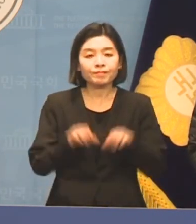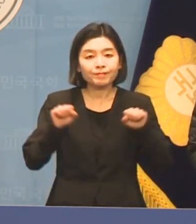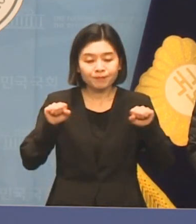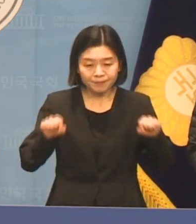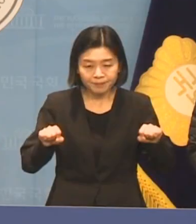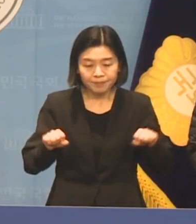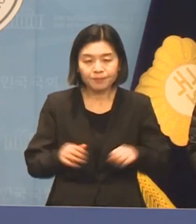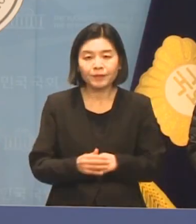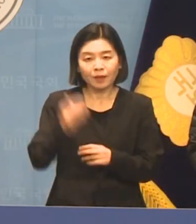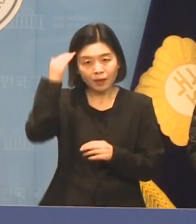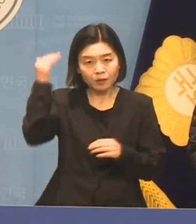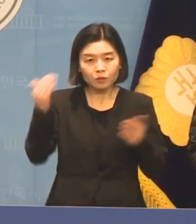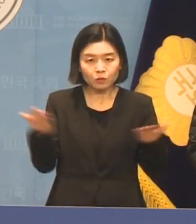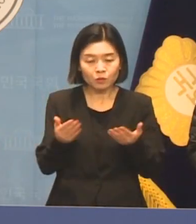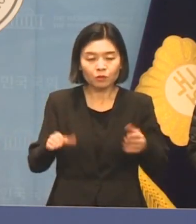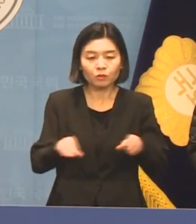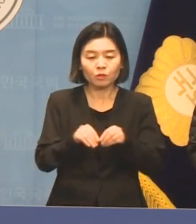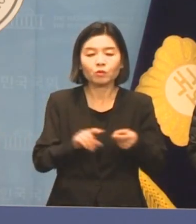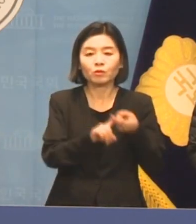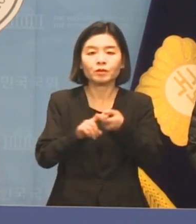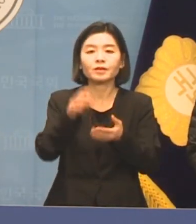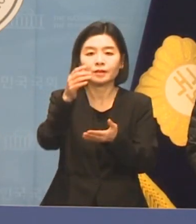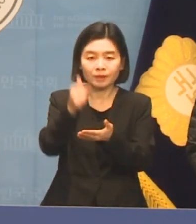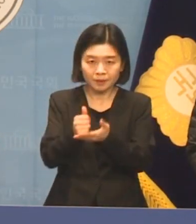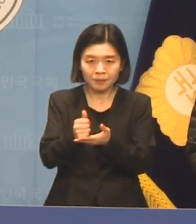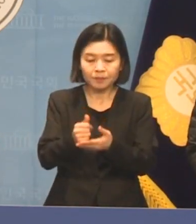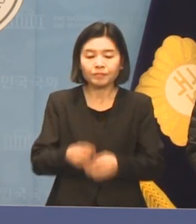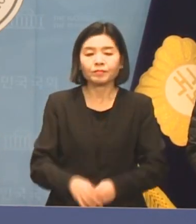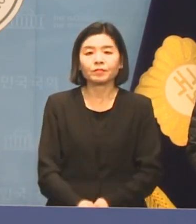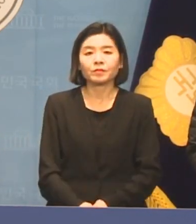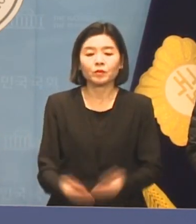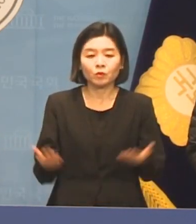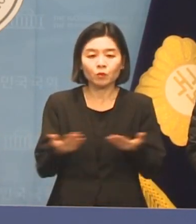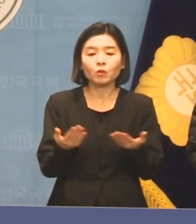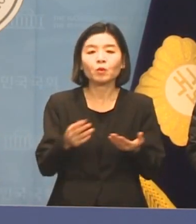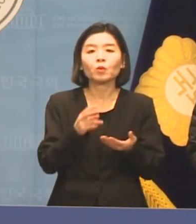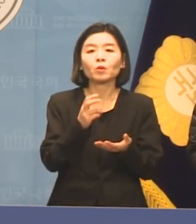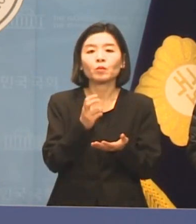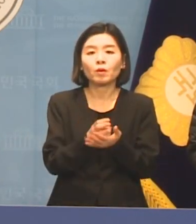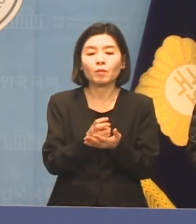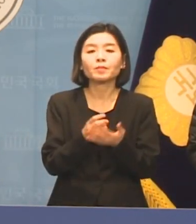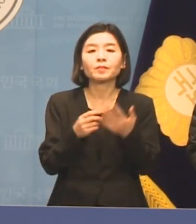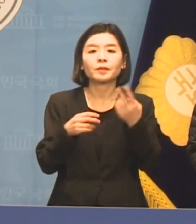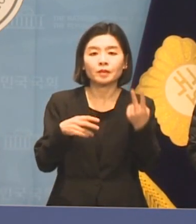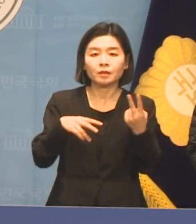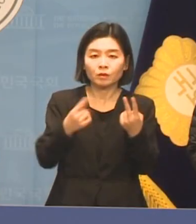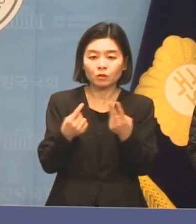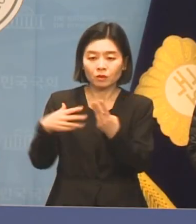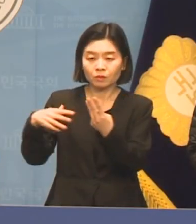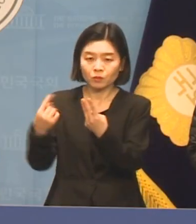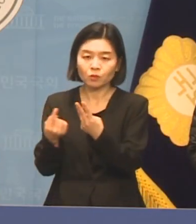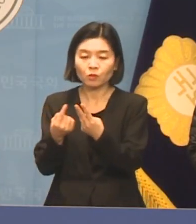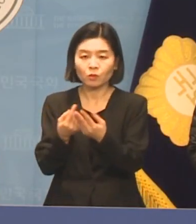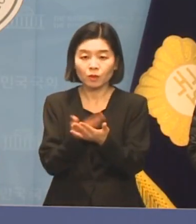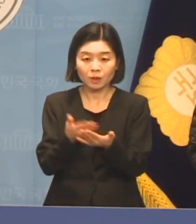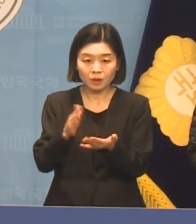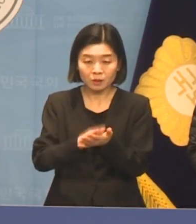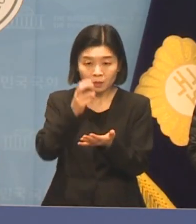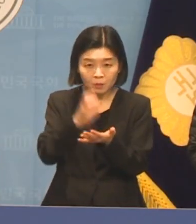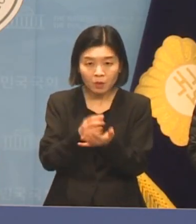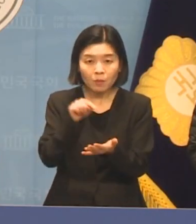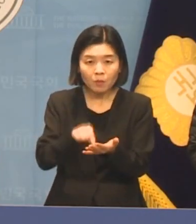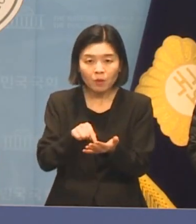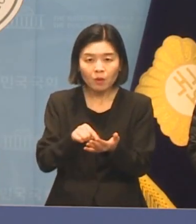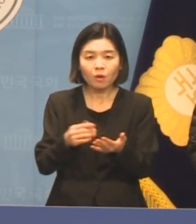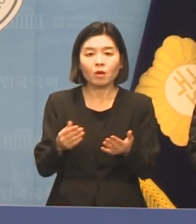안녕하십니까. 한국노총 위원장 김동명입니다. 노조법 23조 개정 문제는 기본적으로 온전한